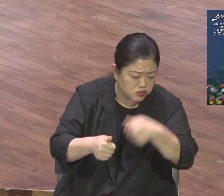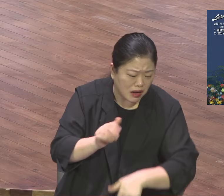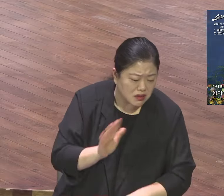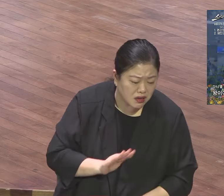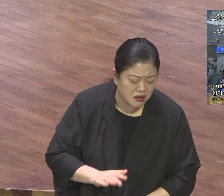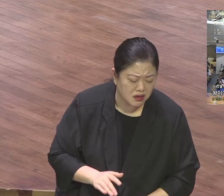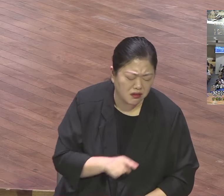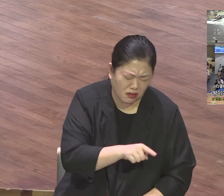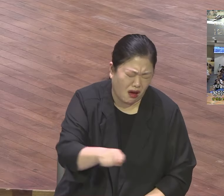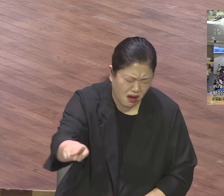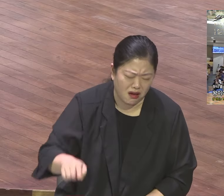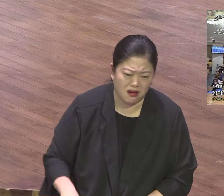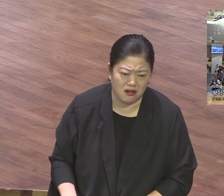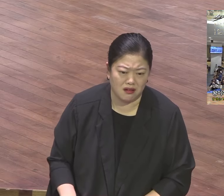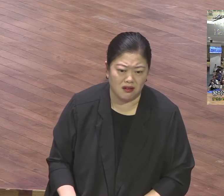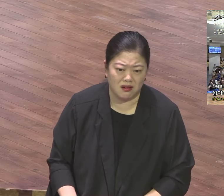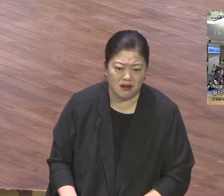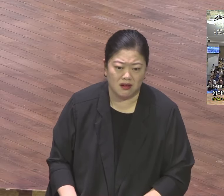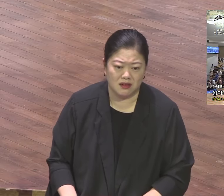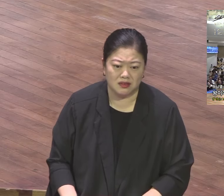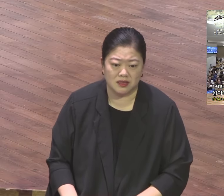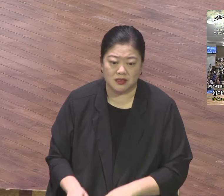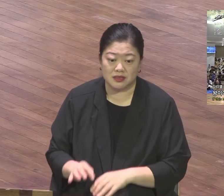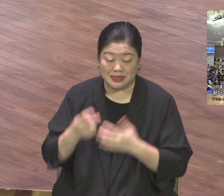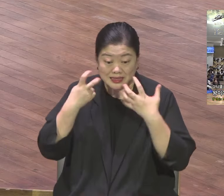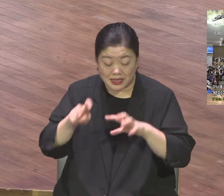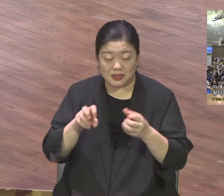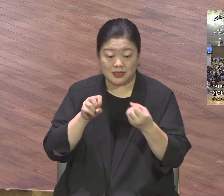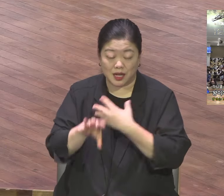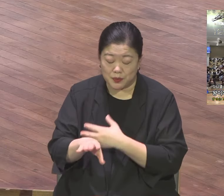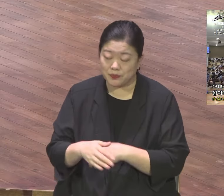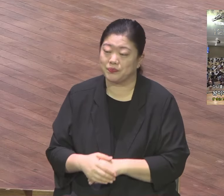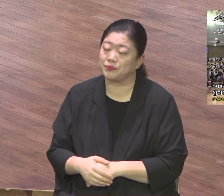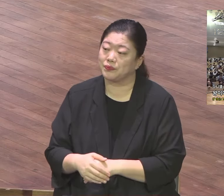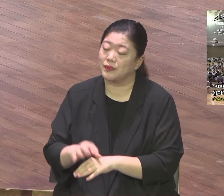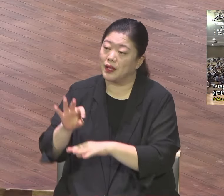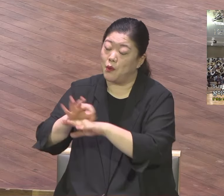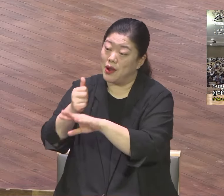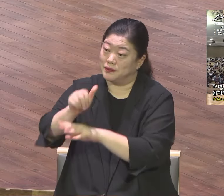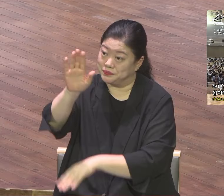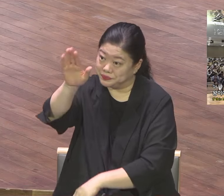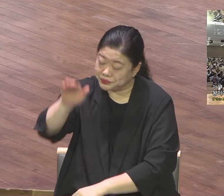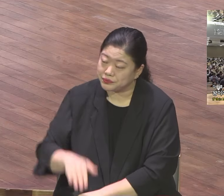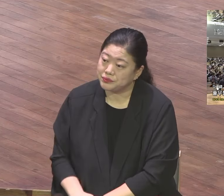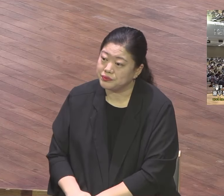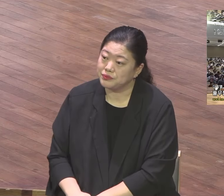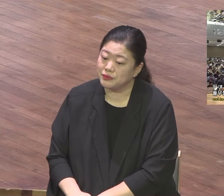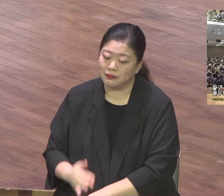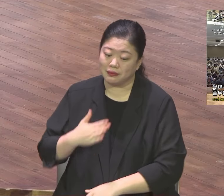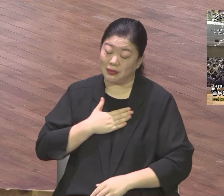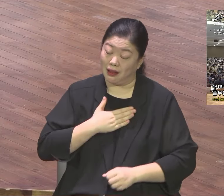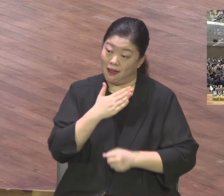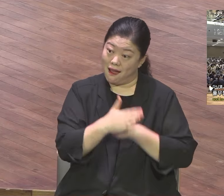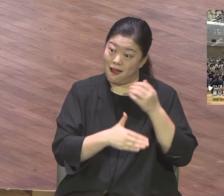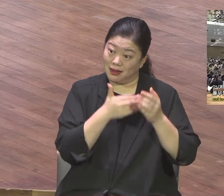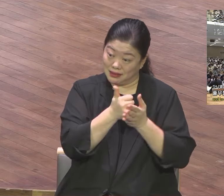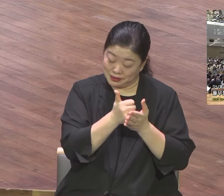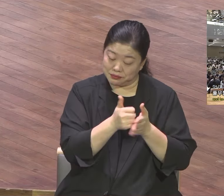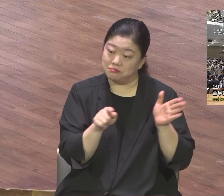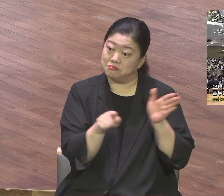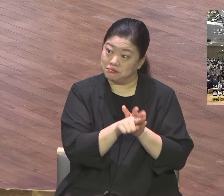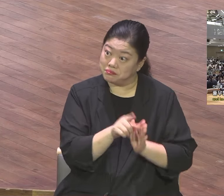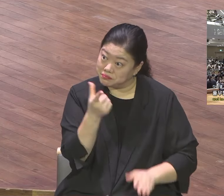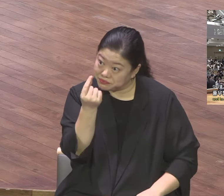18절입니다. 왕이여, 우리가 섬기는 하나님이 계시다면 우리를 맹렬히 타는 불불 가운데서